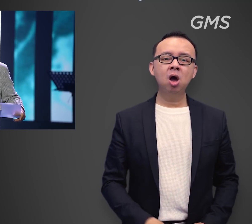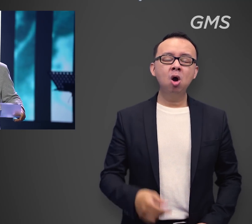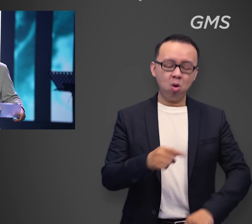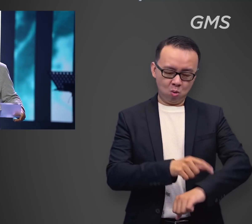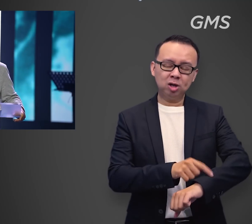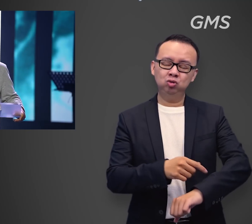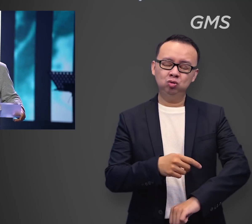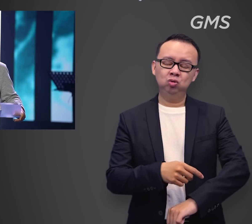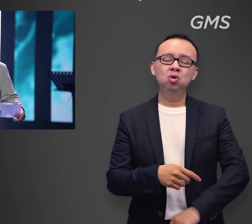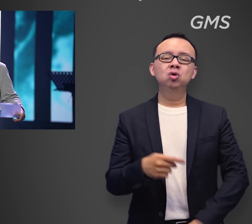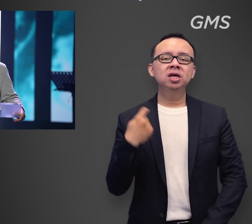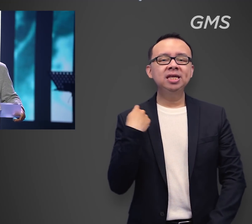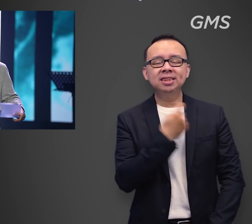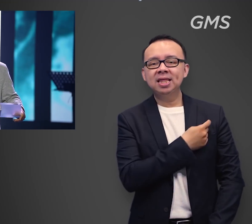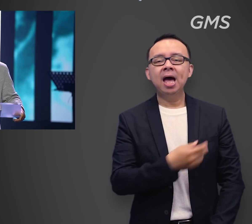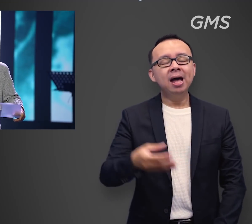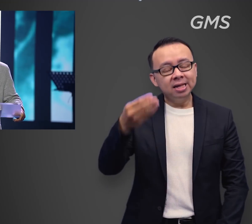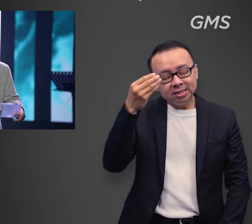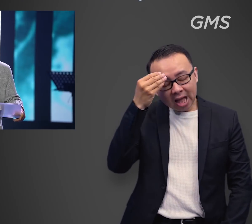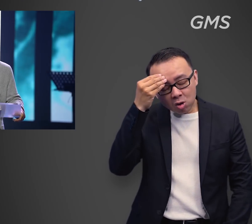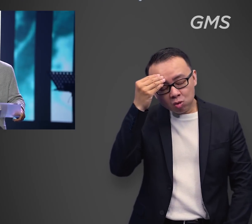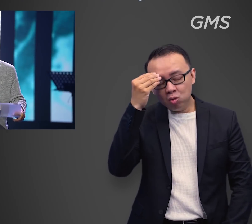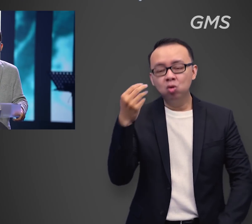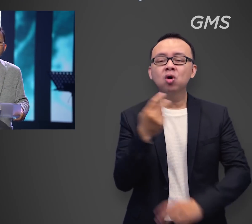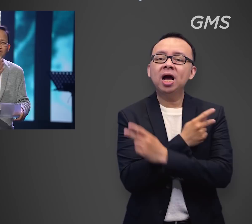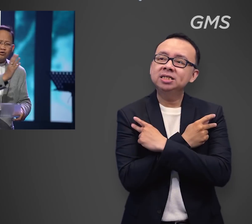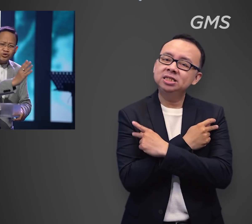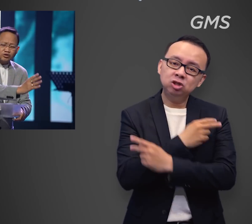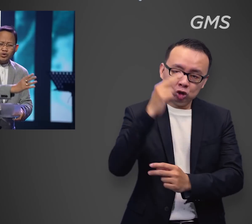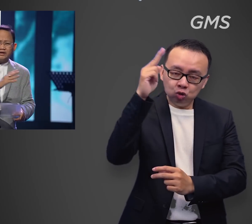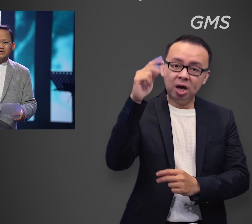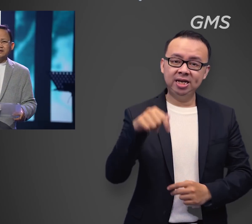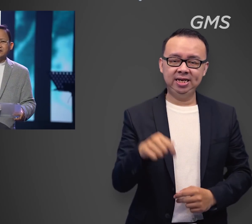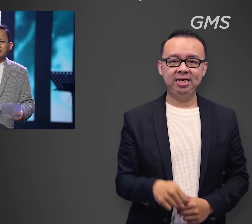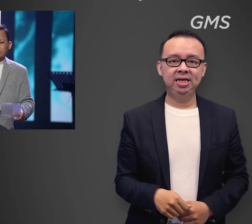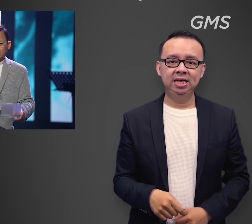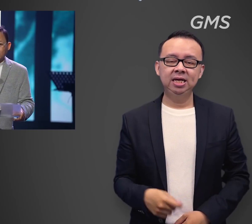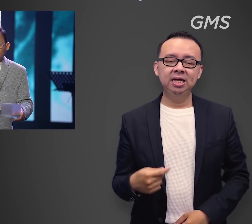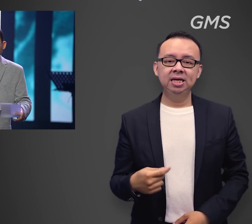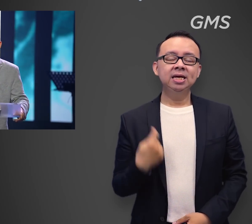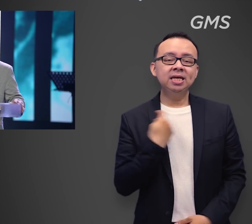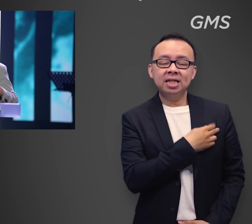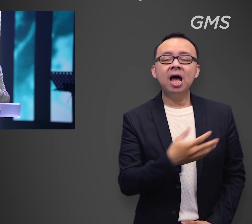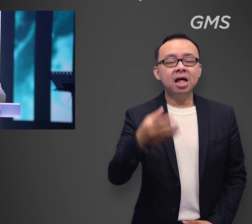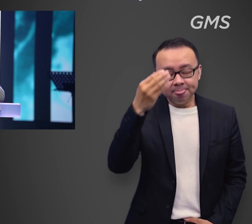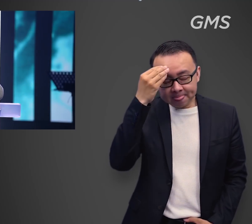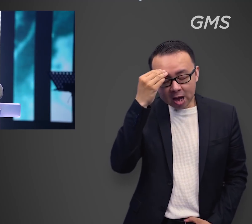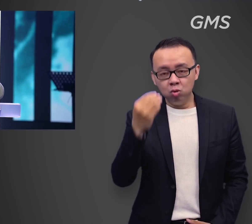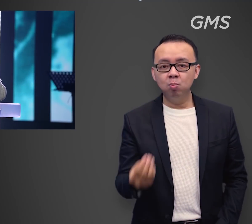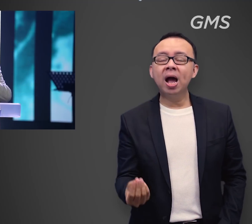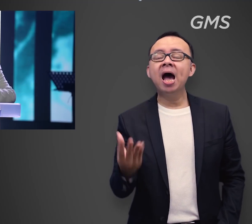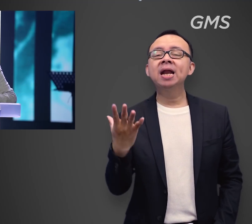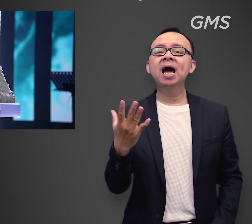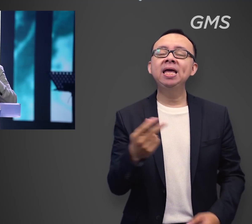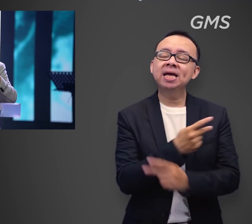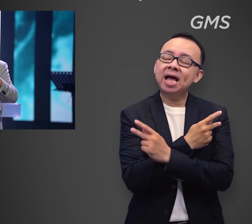yang pertama ini, Anda justru menghargai yang namanya kasih karunia Tuhan. Kasih karunia Tuhan itu diberikan